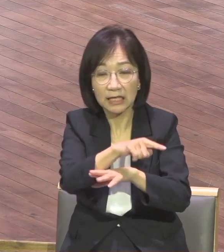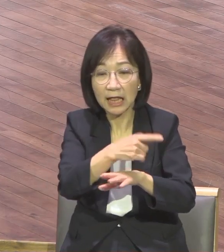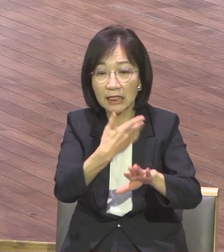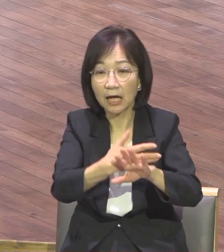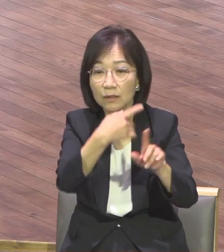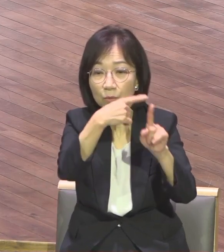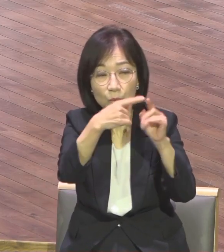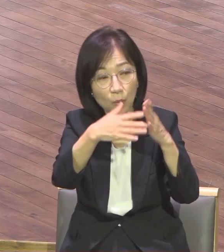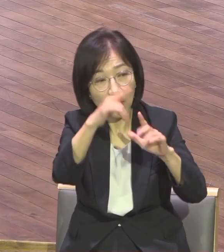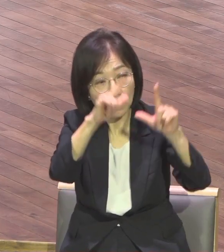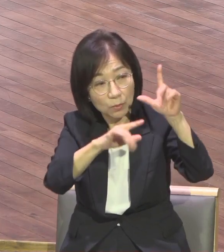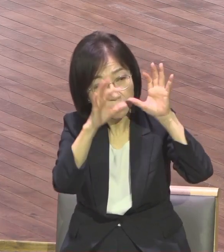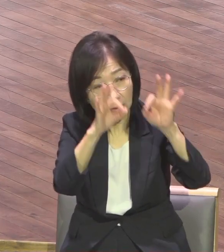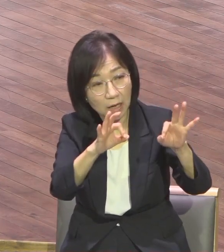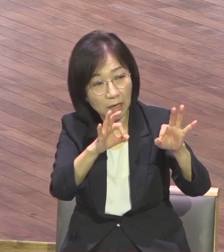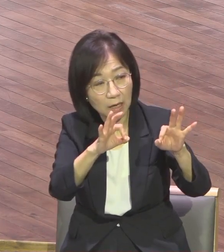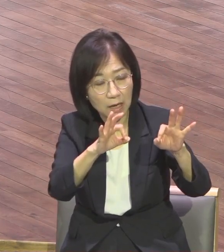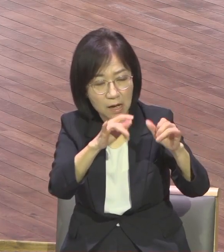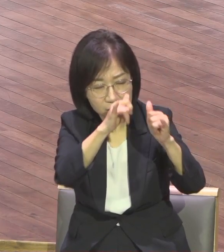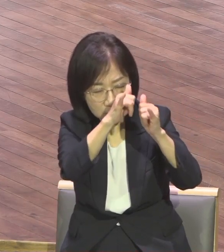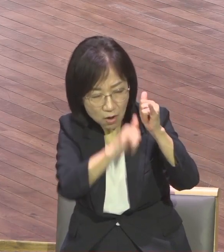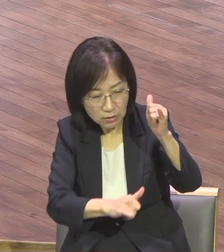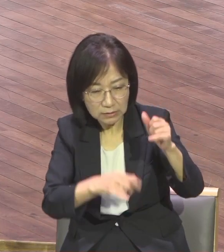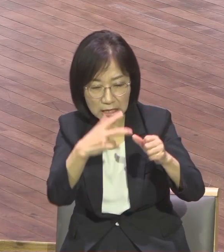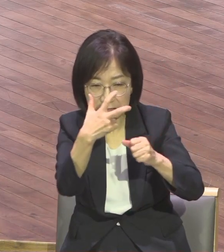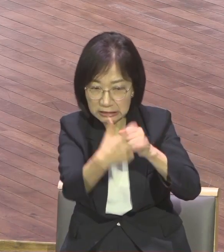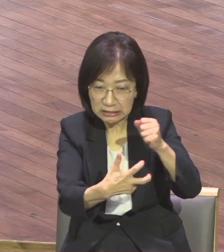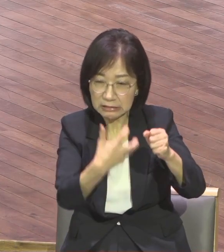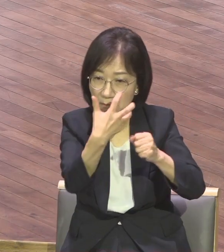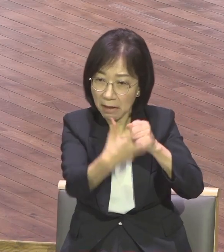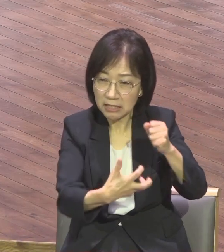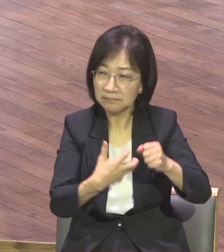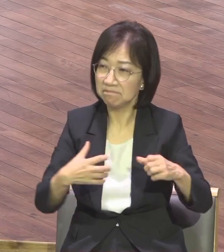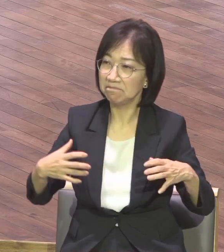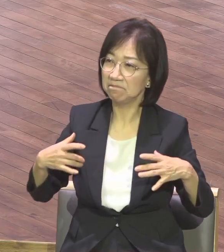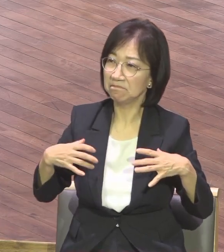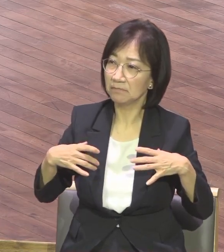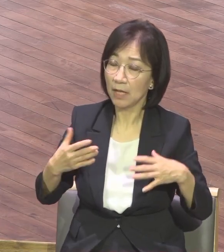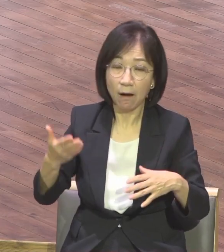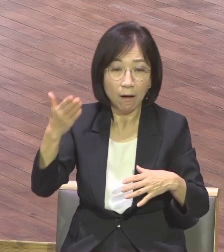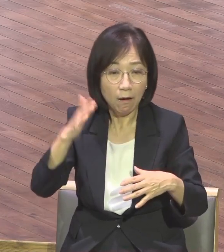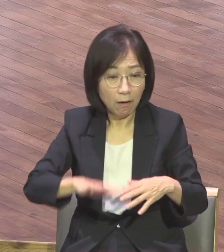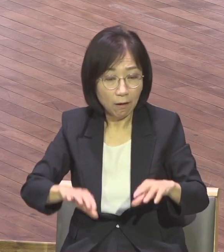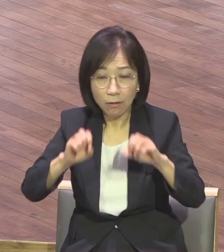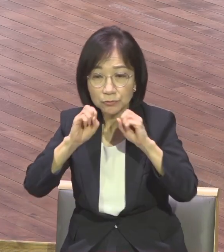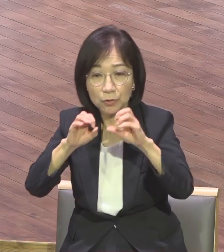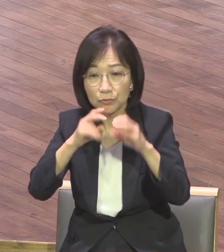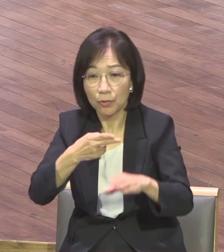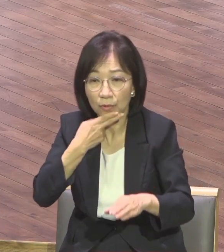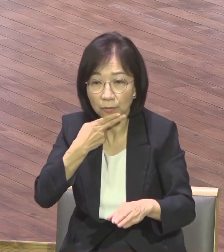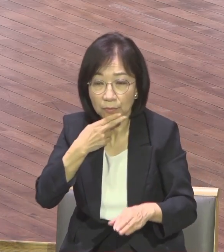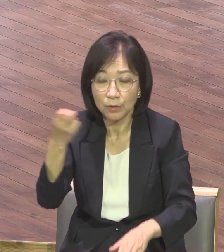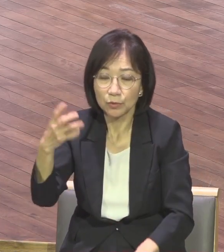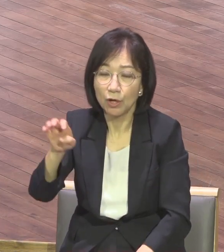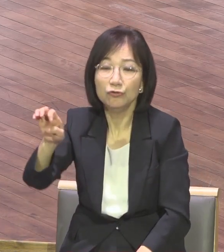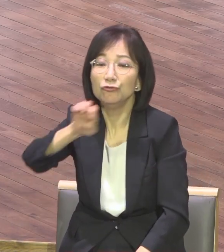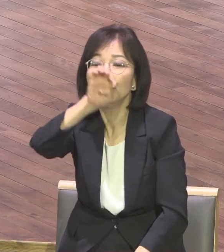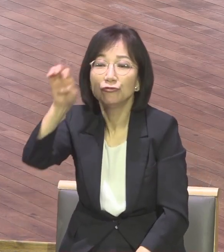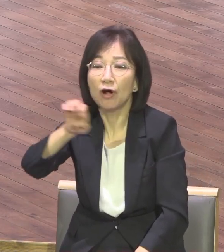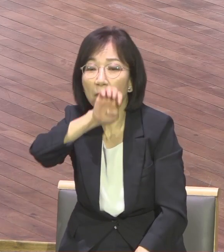80년씩 70년이 된 남대문 교회 비롯해서 교회들 보시라고. 그냥 멋진 처치. 유럽 교회 보세요. 멋진